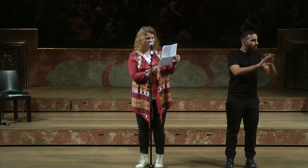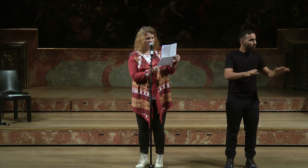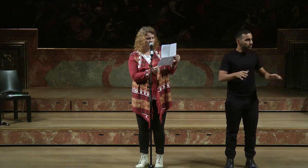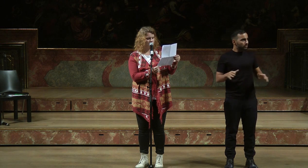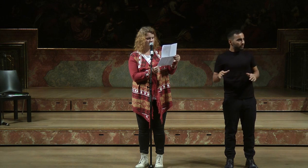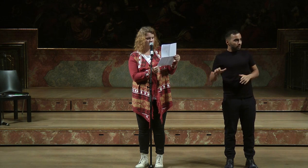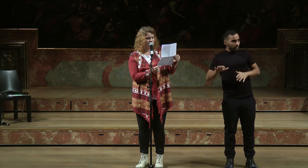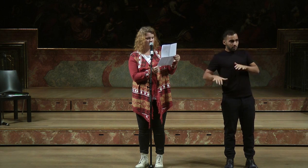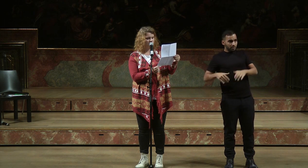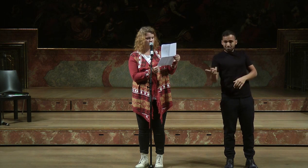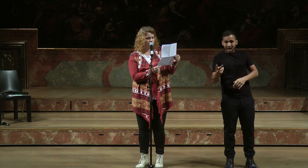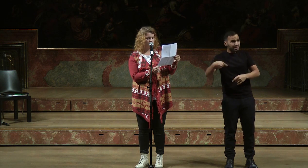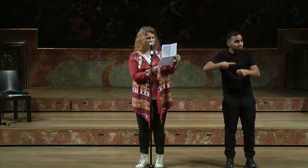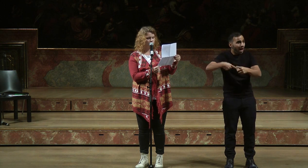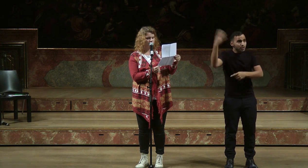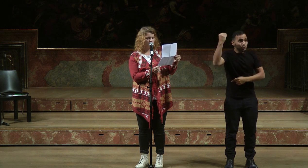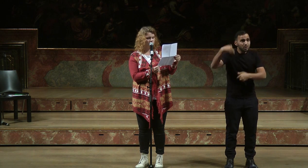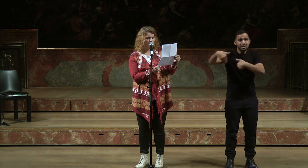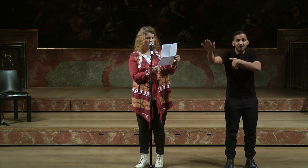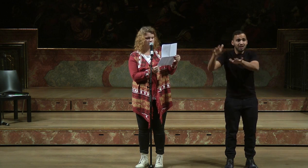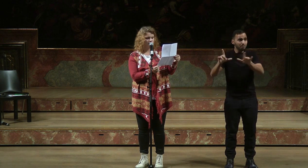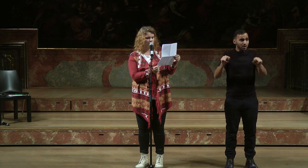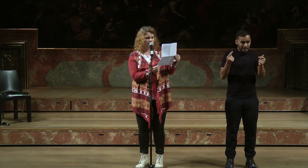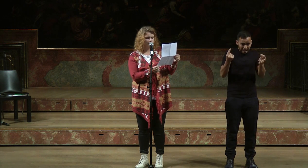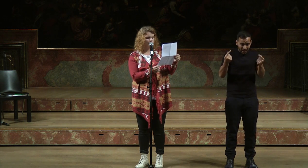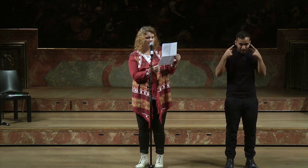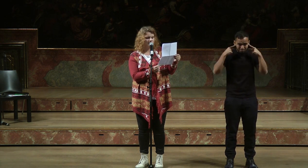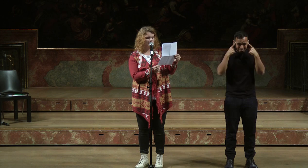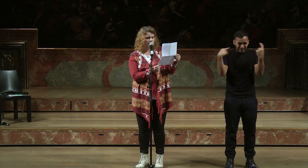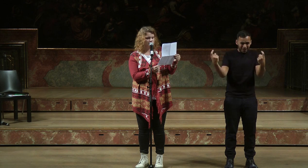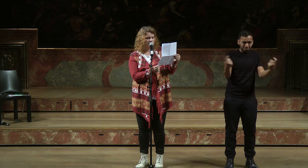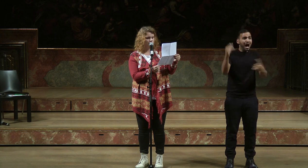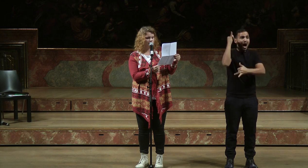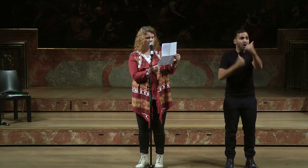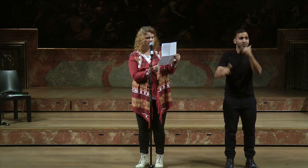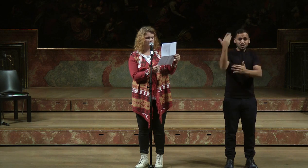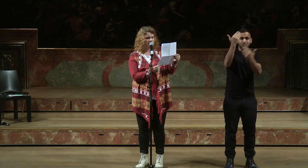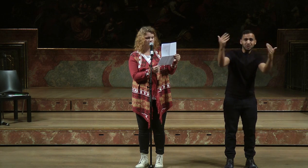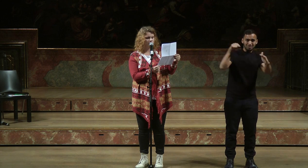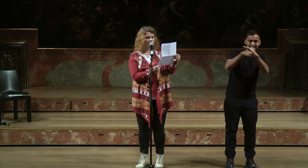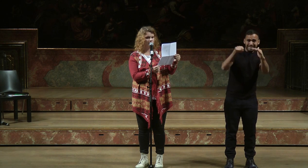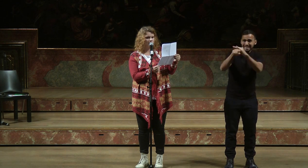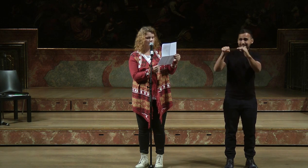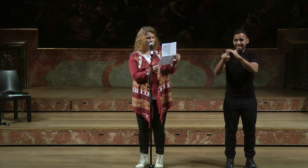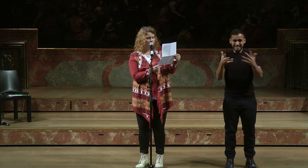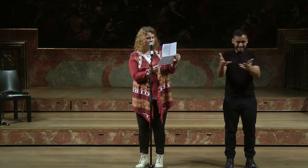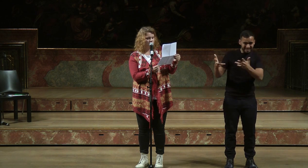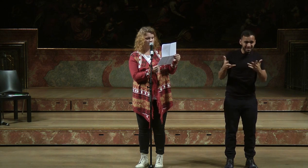Immerhin gehen beide Kinder bald in die Schule und somit fallen noch mehr Kosten für Ausflüge in langweilige Museen oder für Glitzergelstifte an. Er trinkt